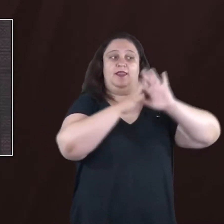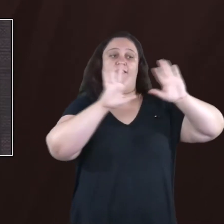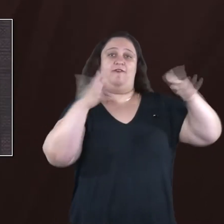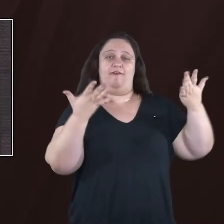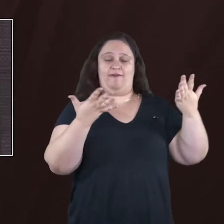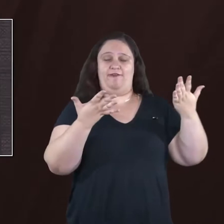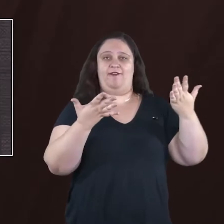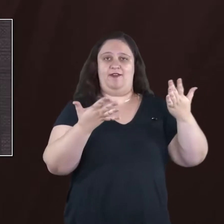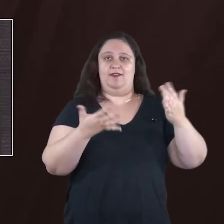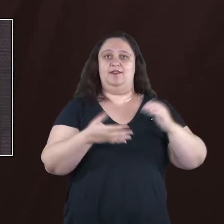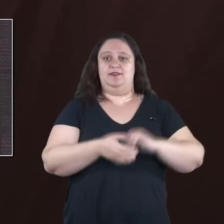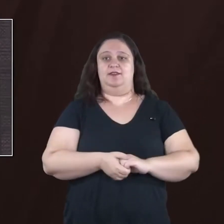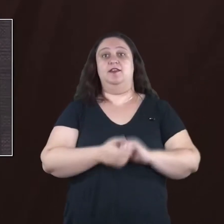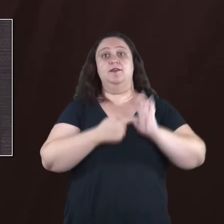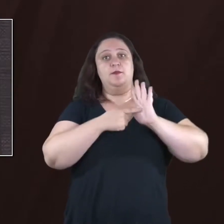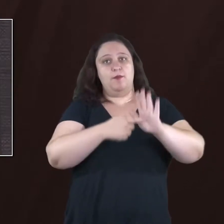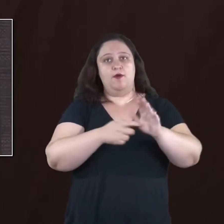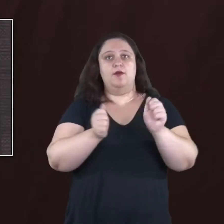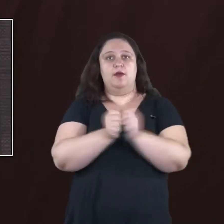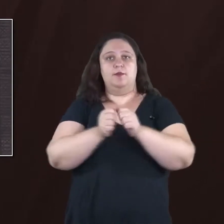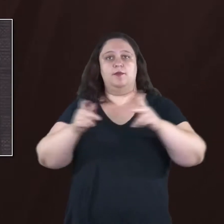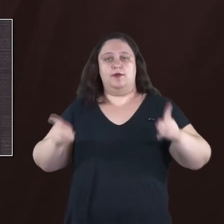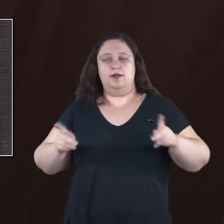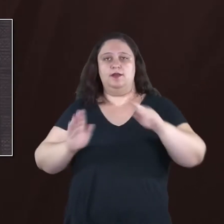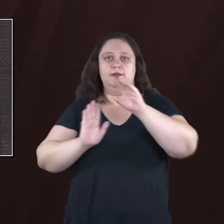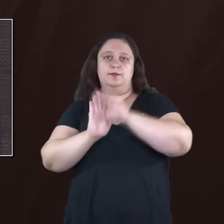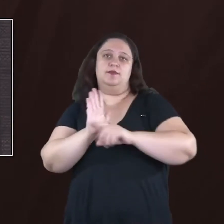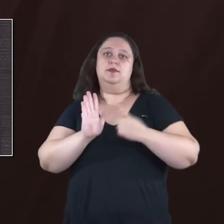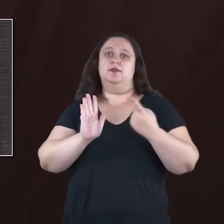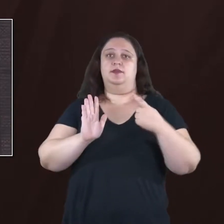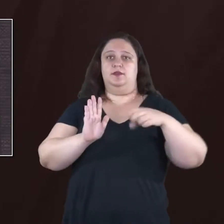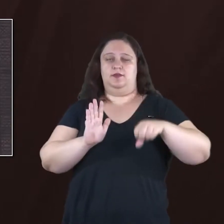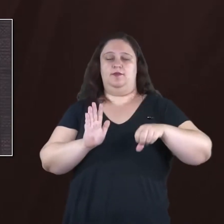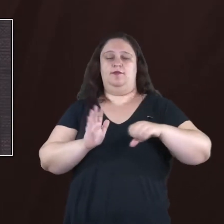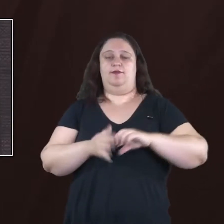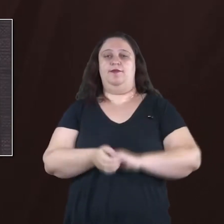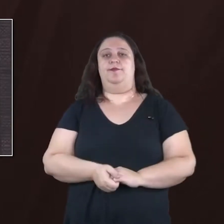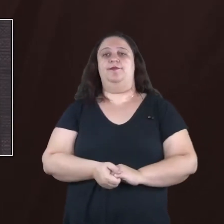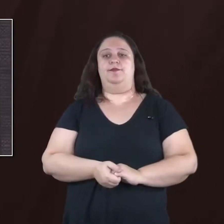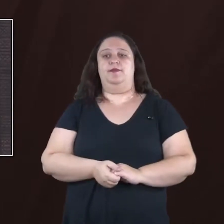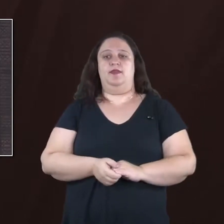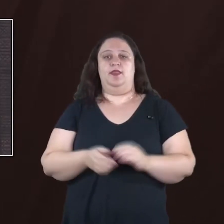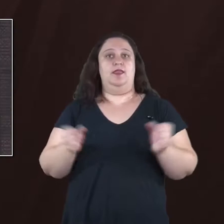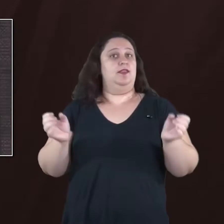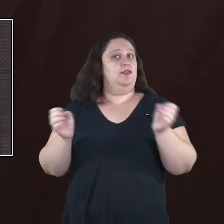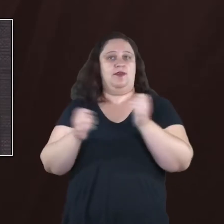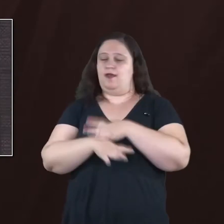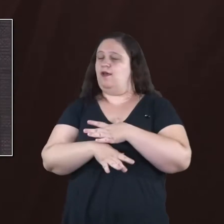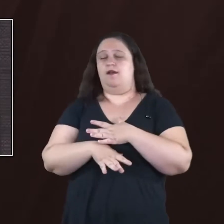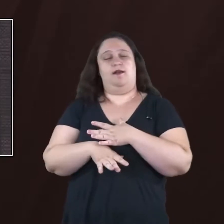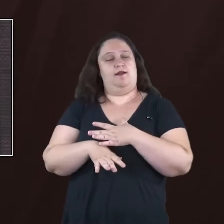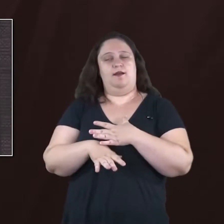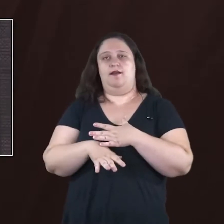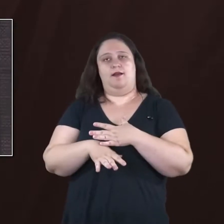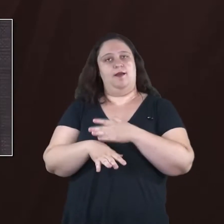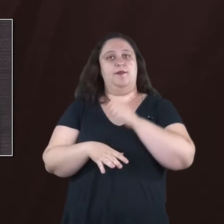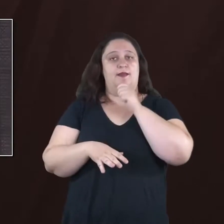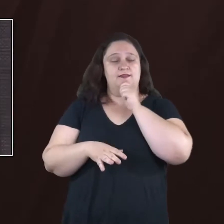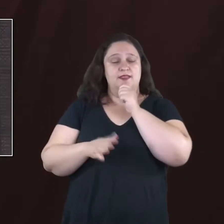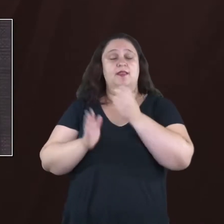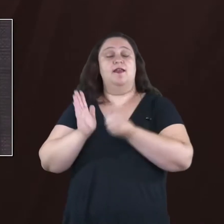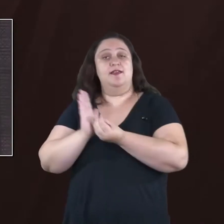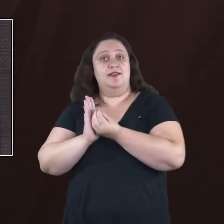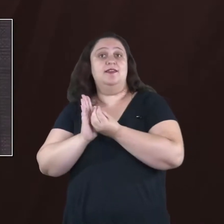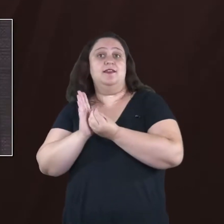relatadas no livro de Apocalipse, capítulo 19. E não encerra aí ainda essa mesma igreja